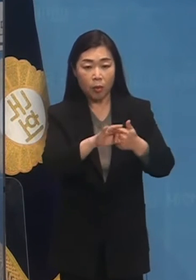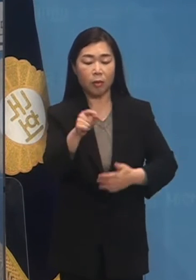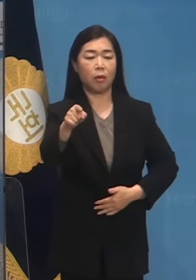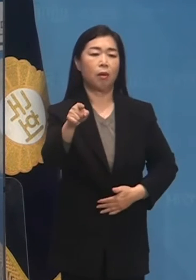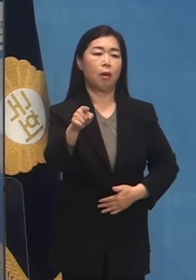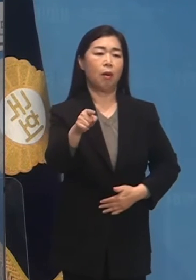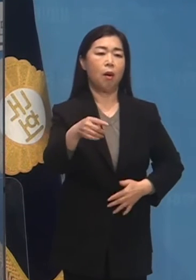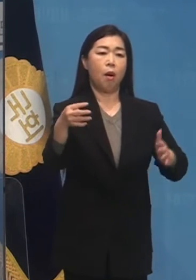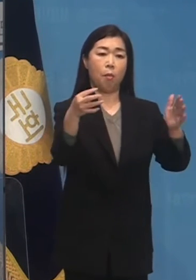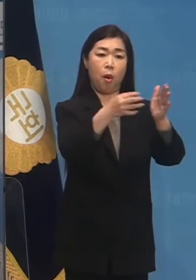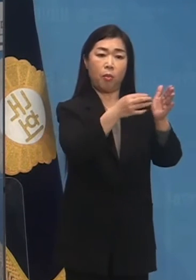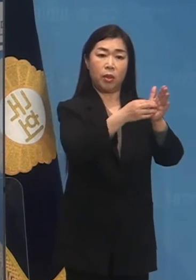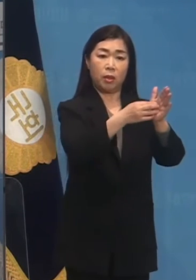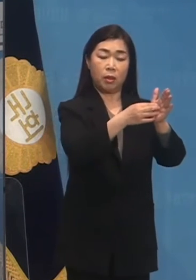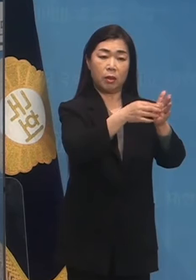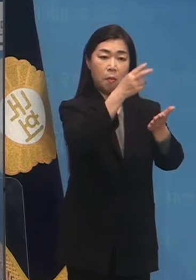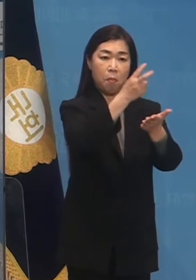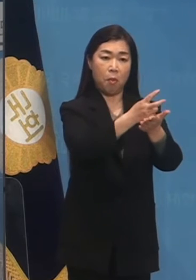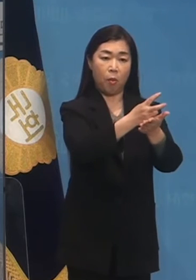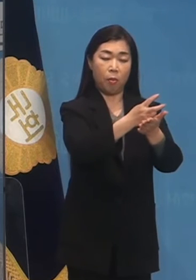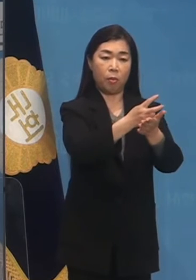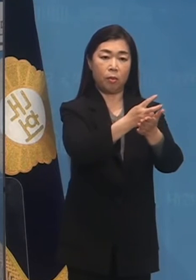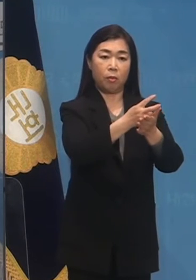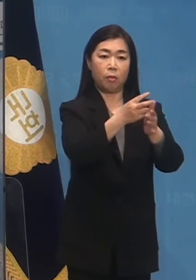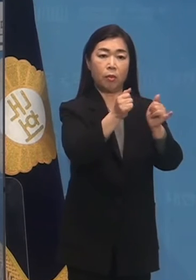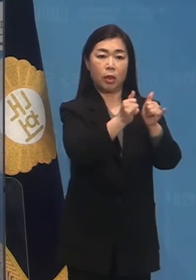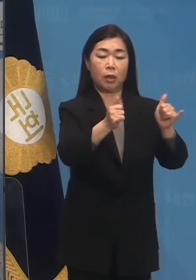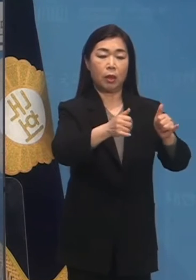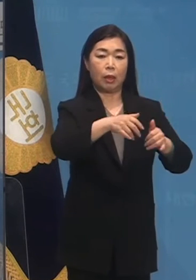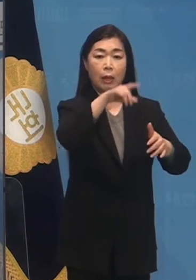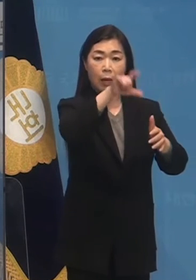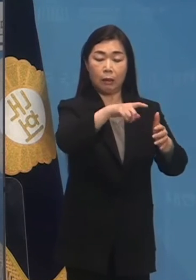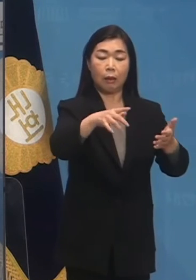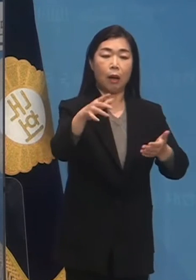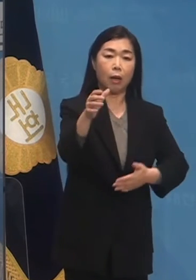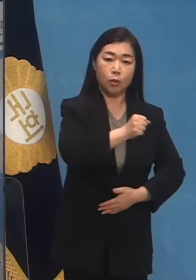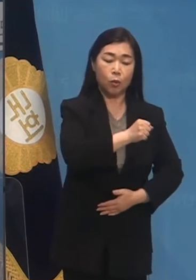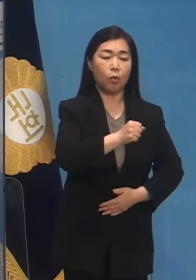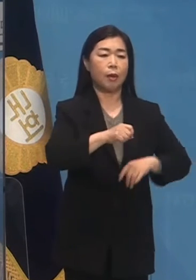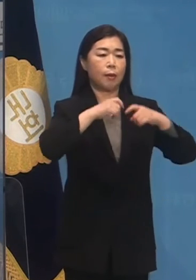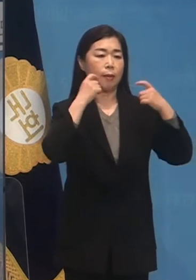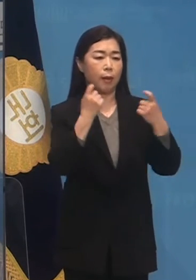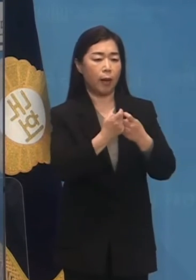부린 경기도정을 바로 잡아야 하겠습니다.